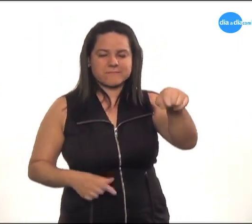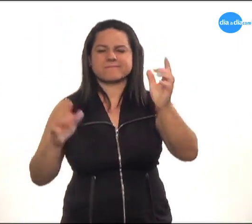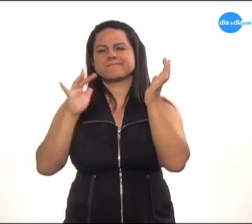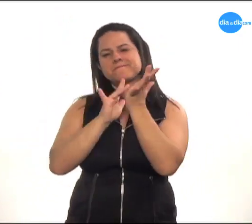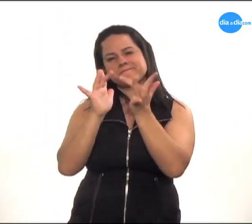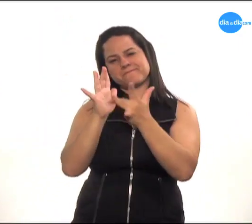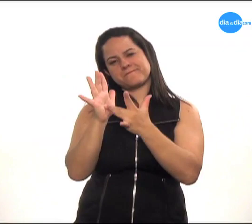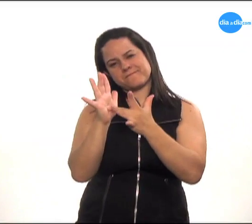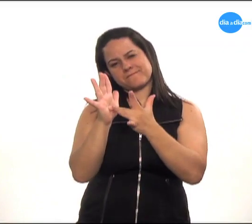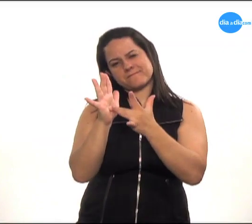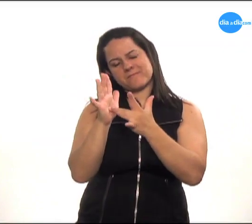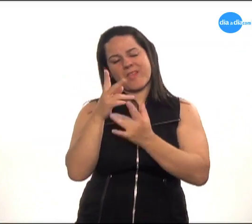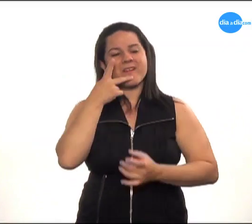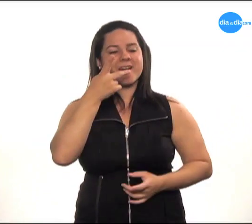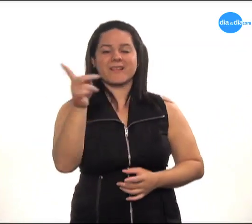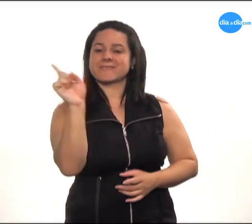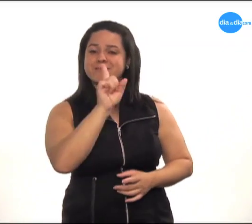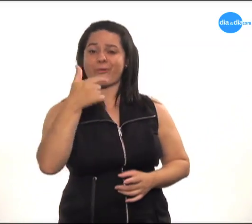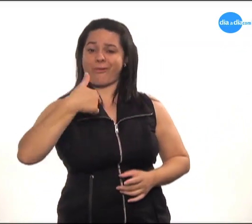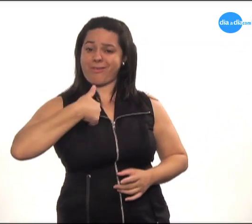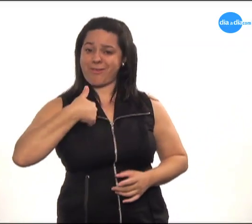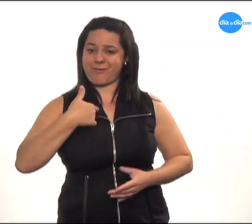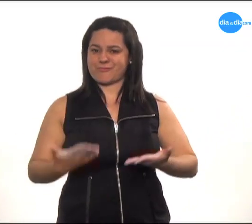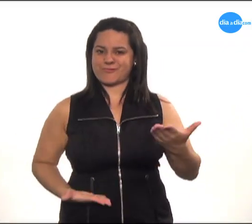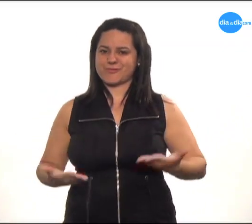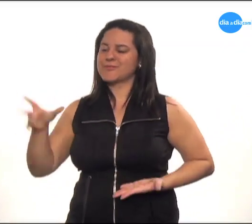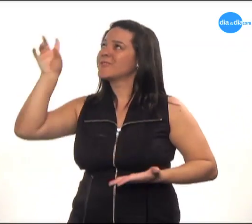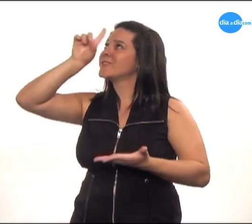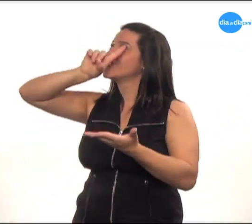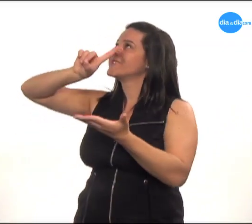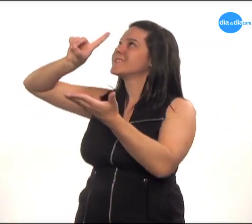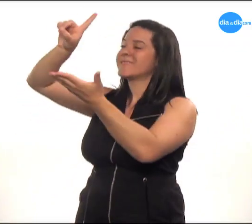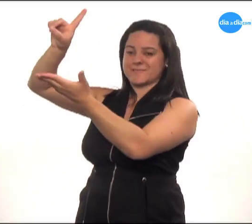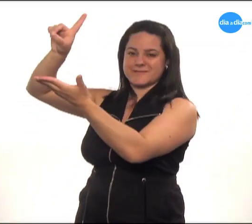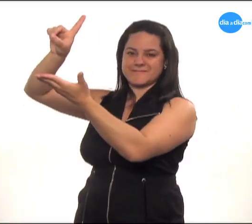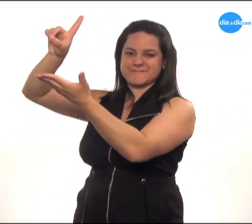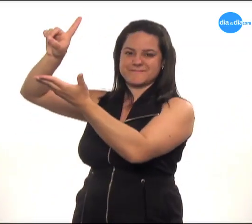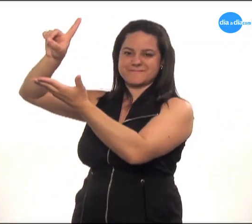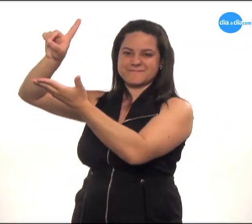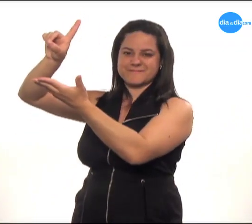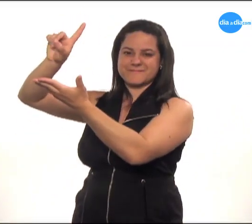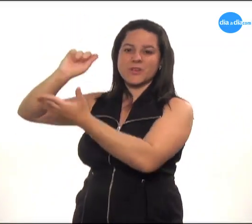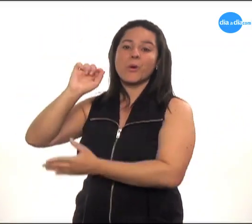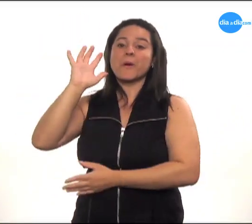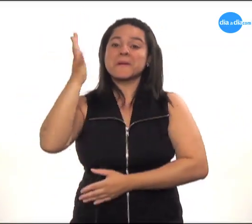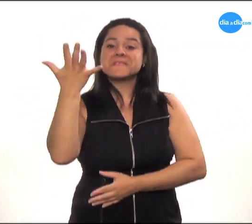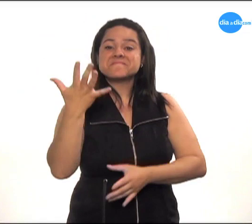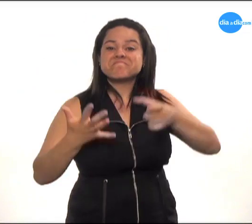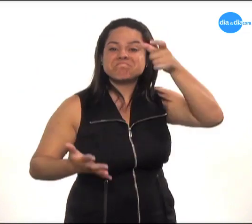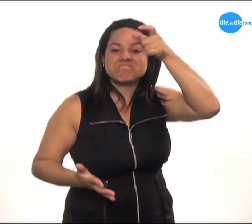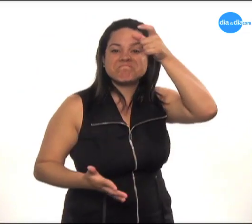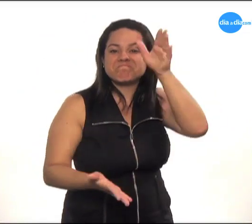termina Satanás sendo expulso pela autoridade de Jesus, a mesma autoridade que Ele nos deu pelo Espírito